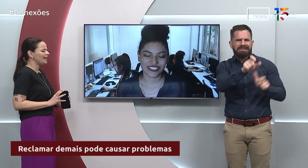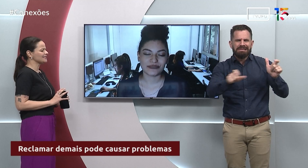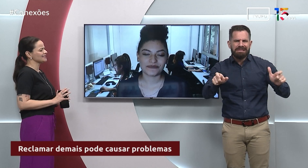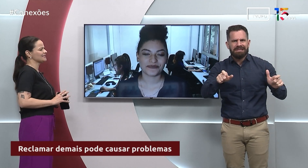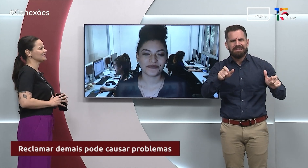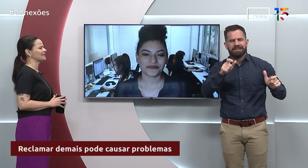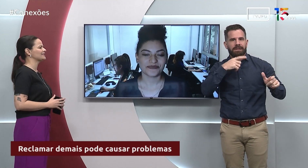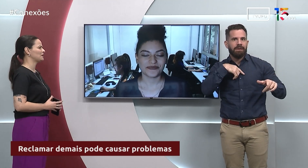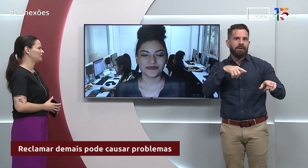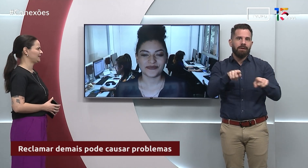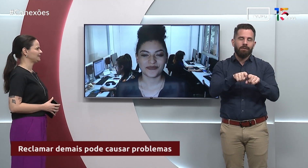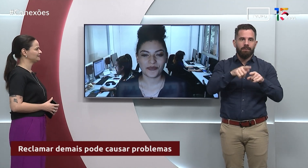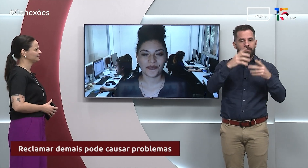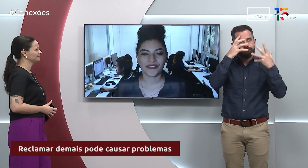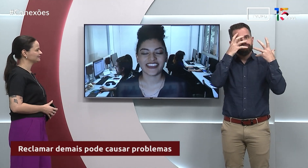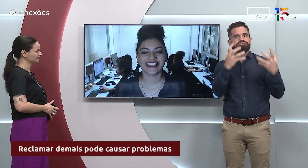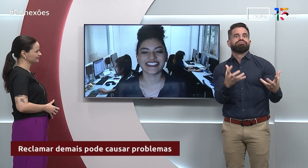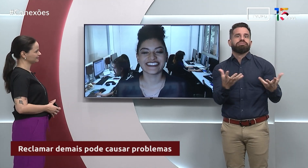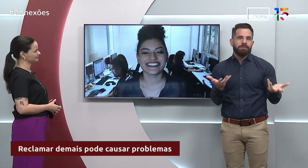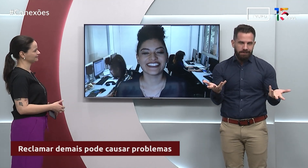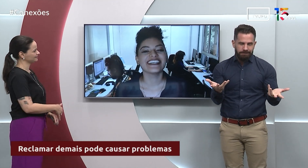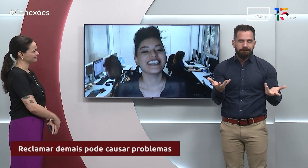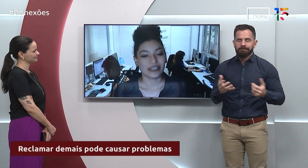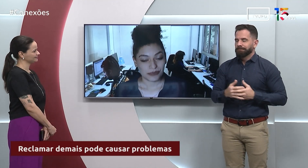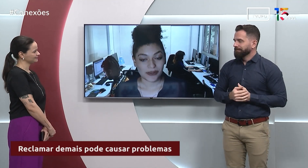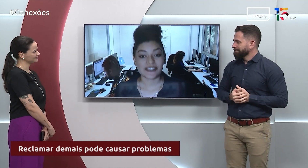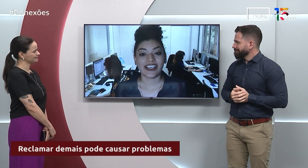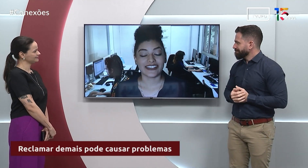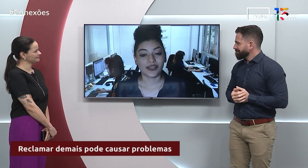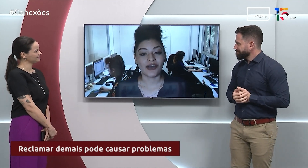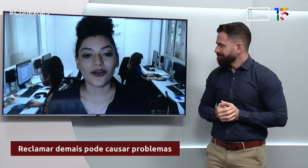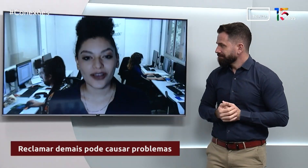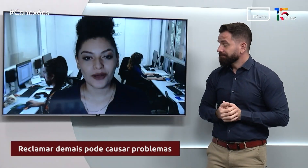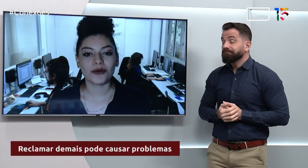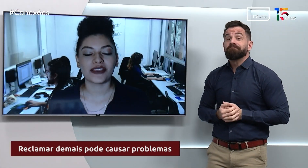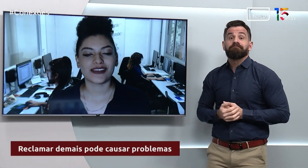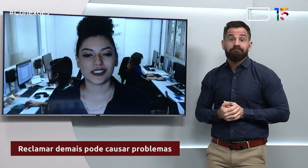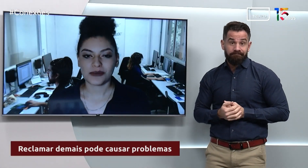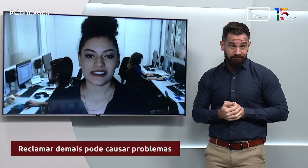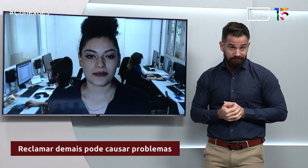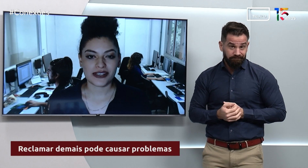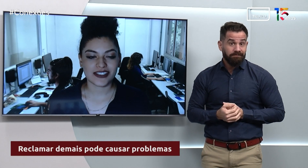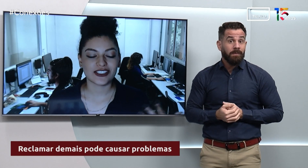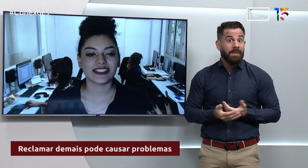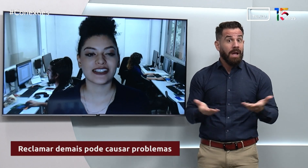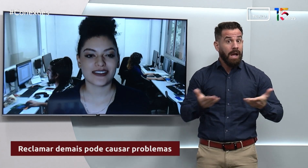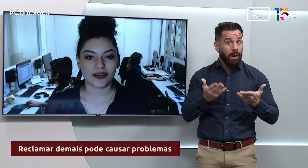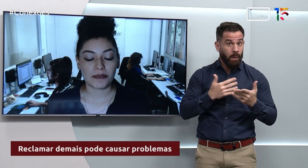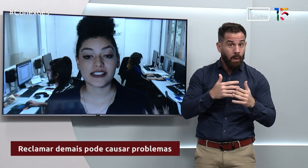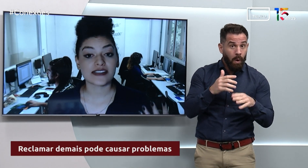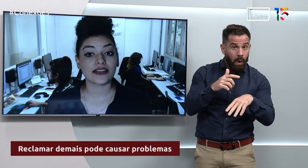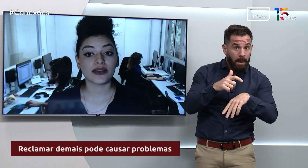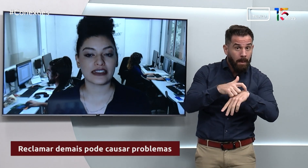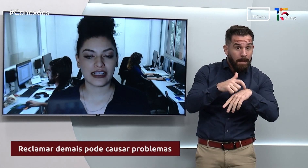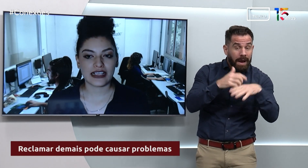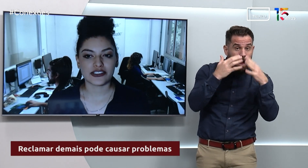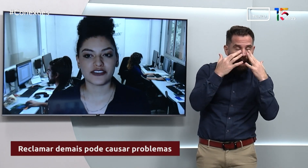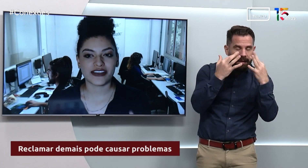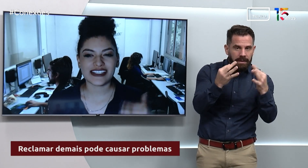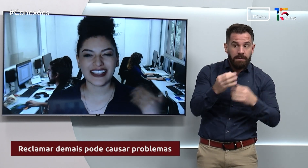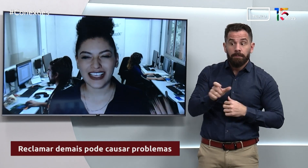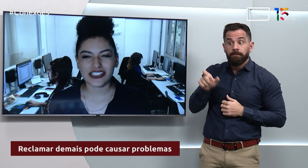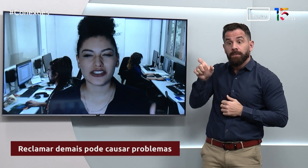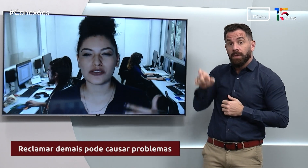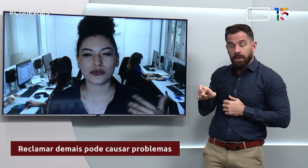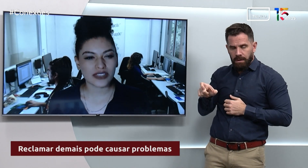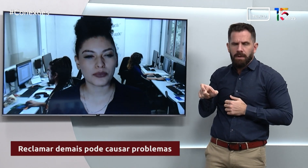com essa sensação aí? Pois é, então agora é o momento da gente prestar bastante atenção. A pesquisadora entende que